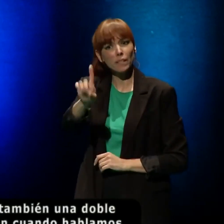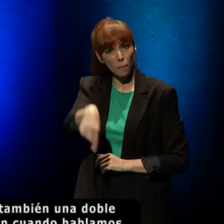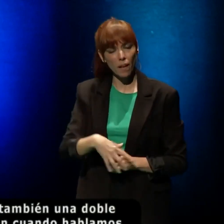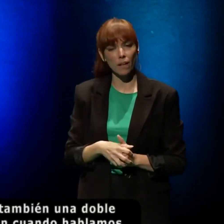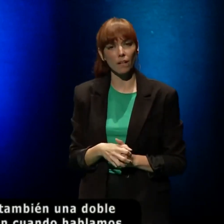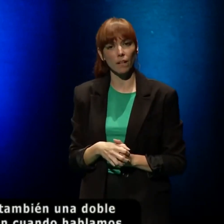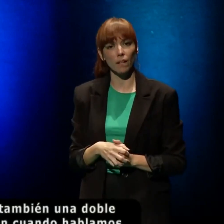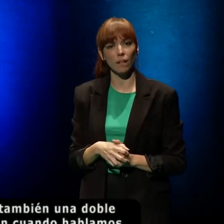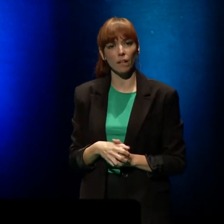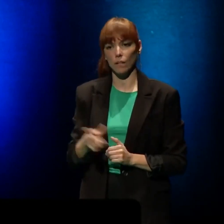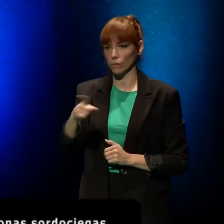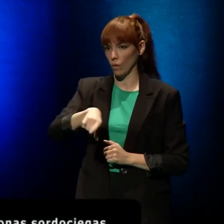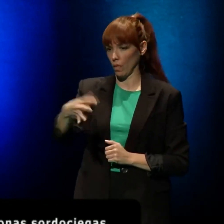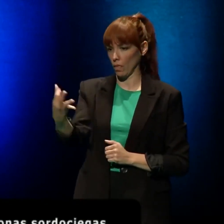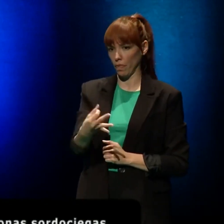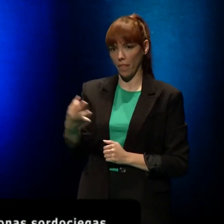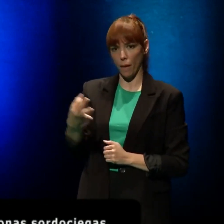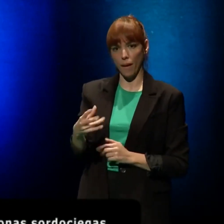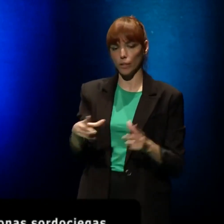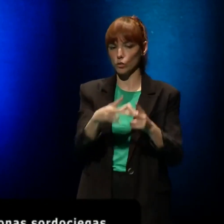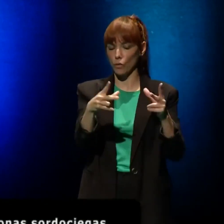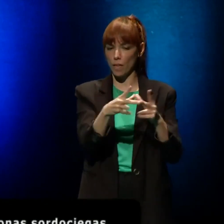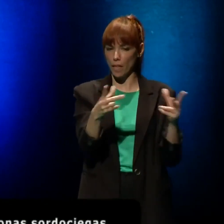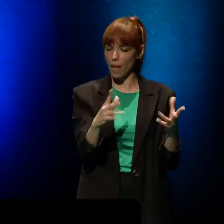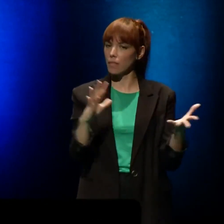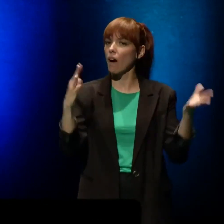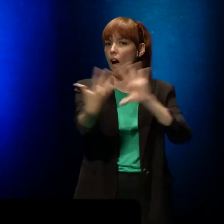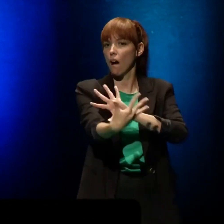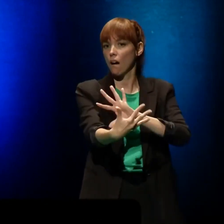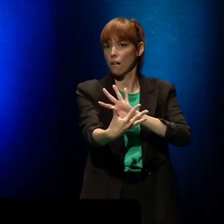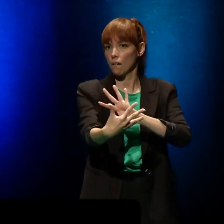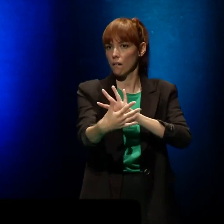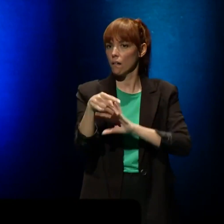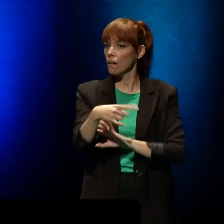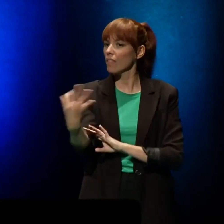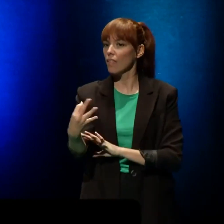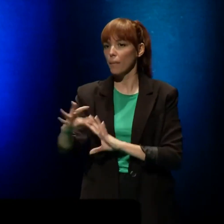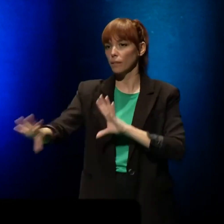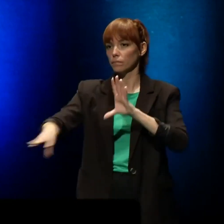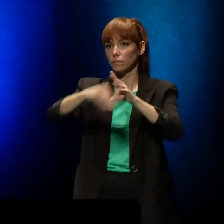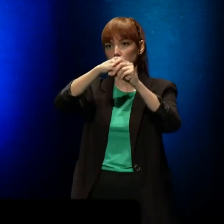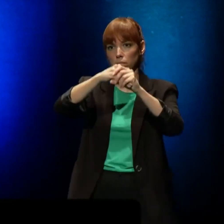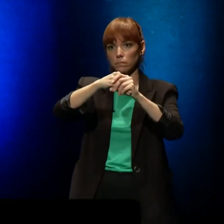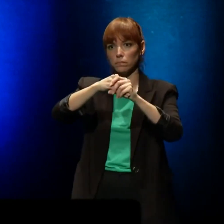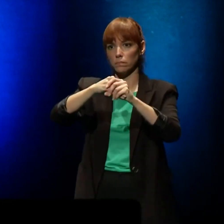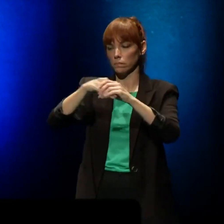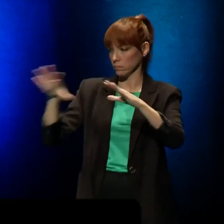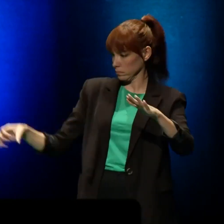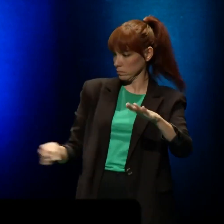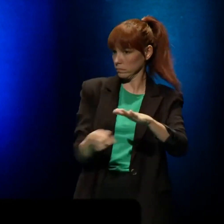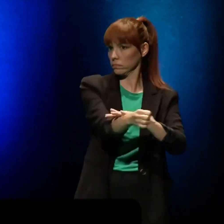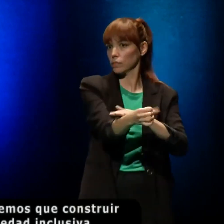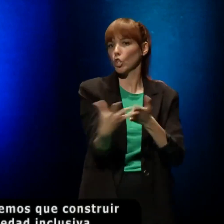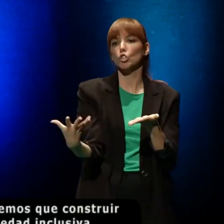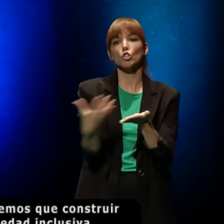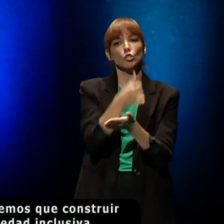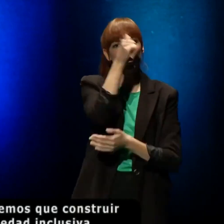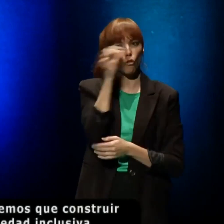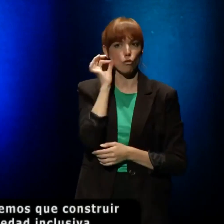También tenemos que construir una sociedad inclusiva para todos ellos y para todas ellas.